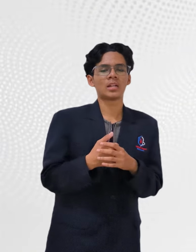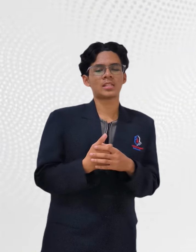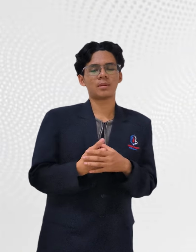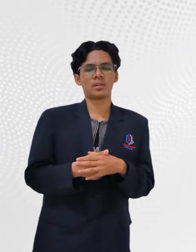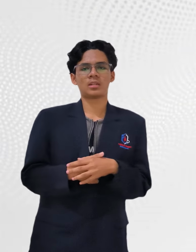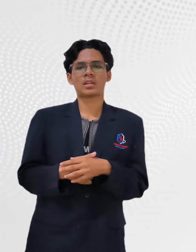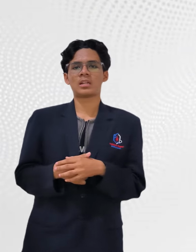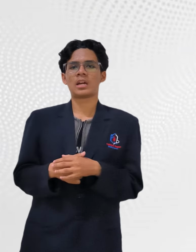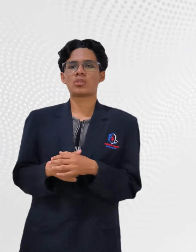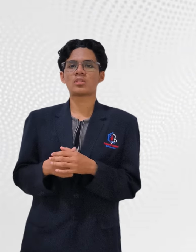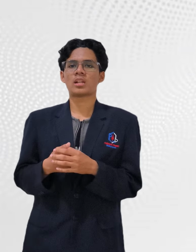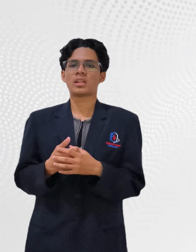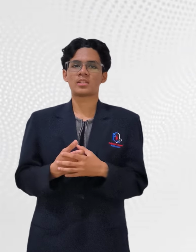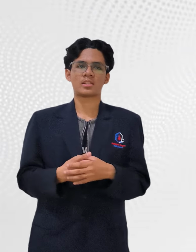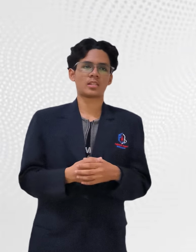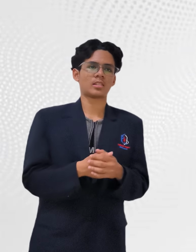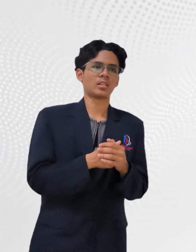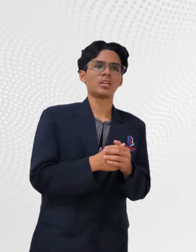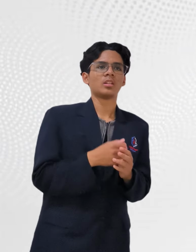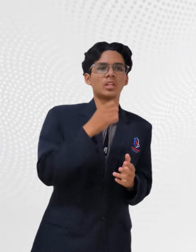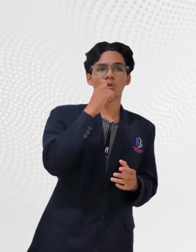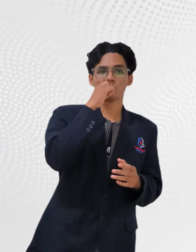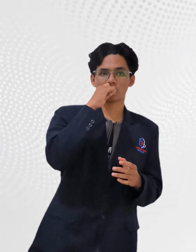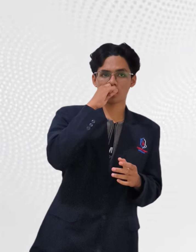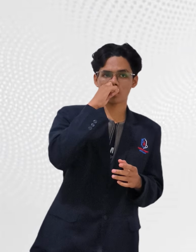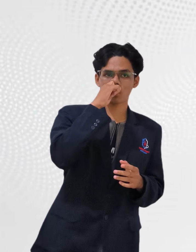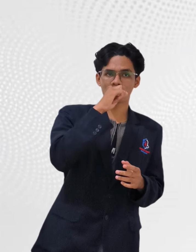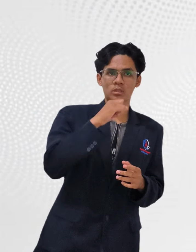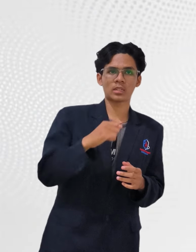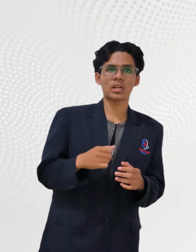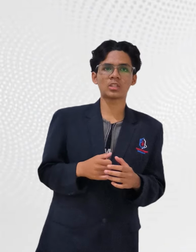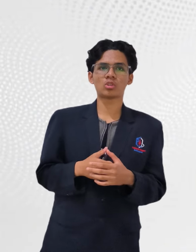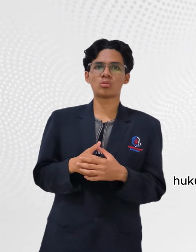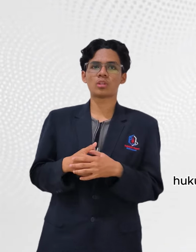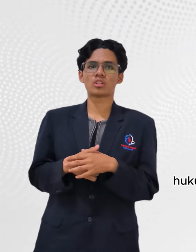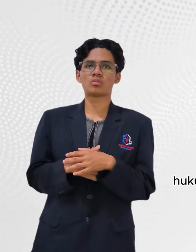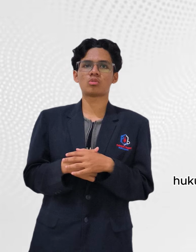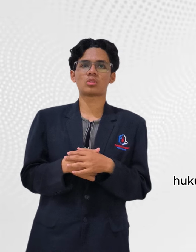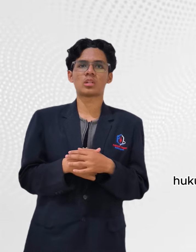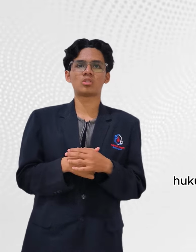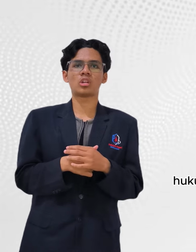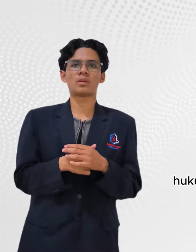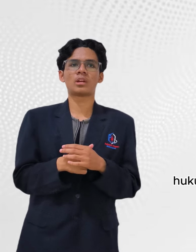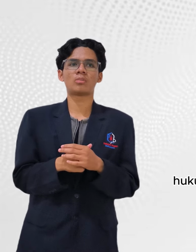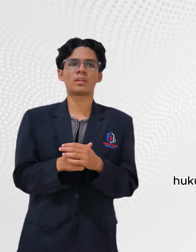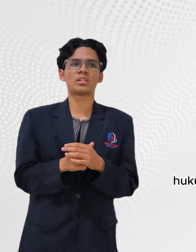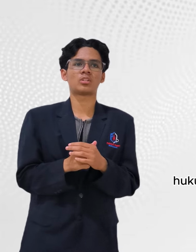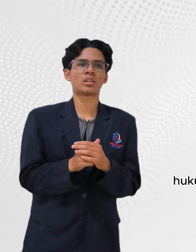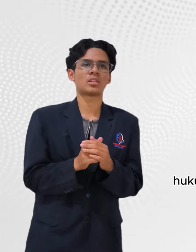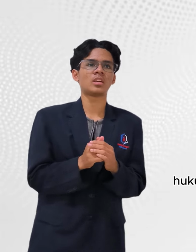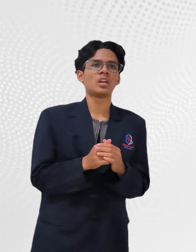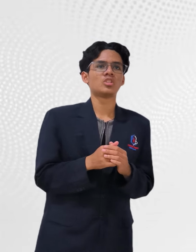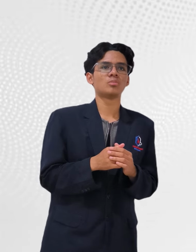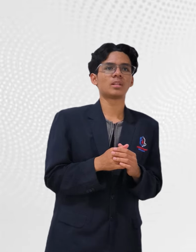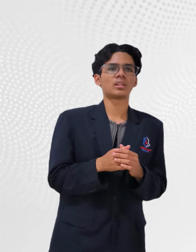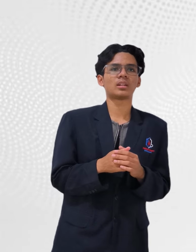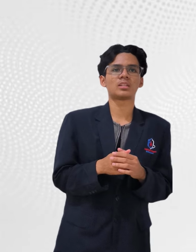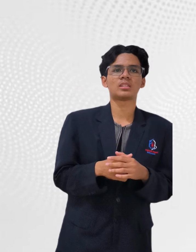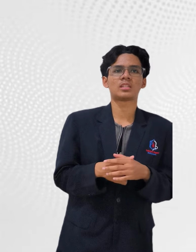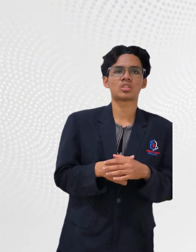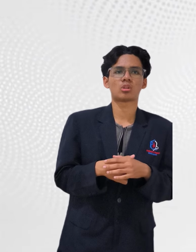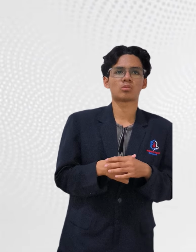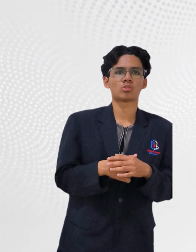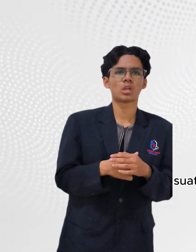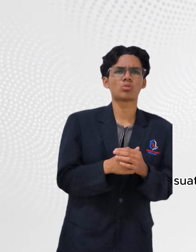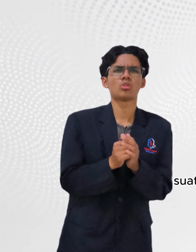yaitu tegangan sama dengan kali arus kali resistansi. Dan hukum Kirchhoff untuk tegangan, hukum Kirchhoff untuk tegangan juga berlaku pada sirkuit AC. Jumlah